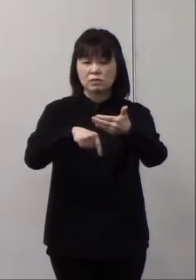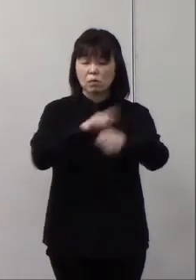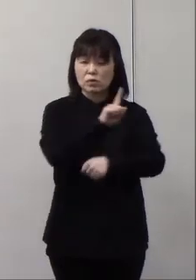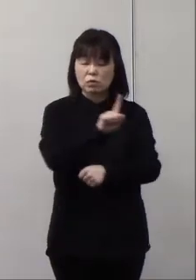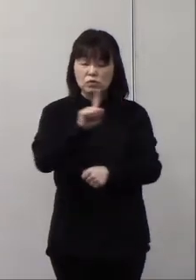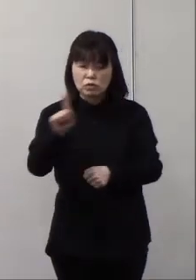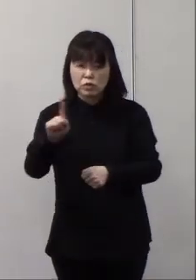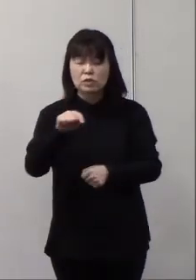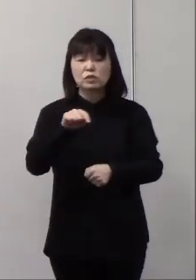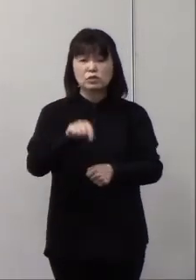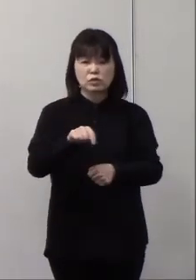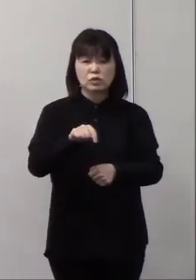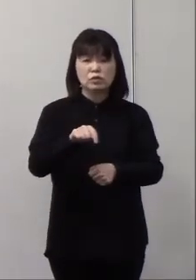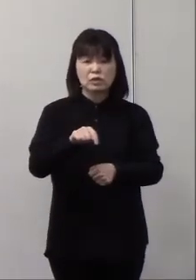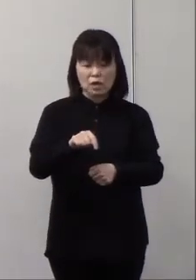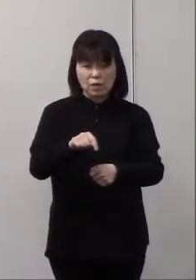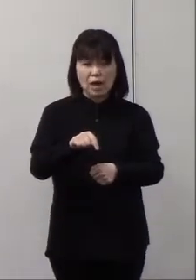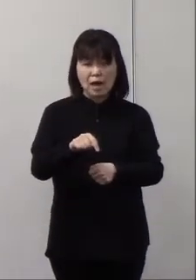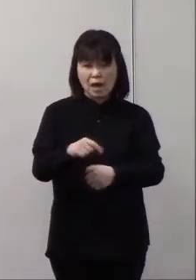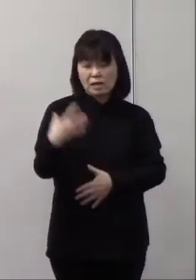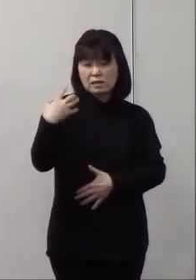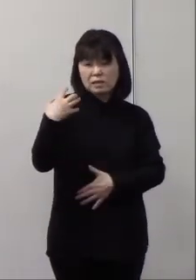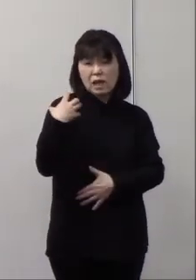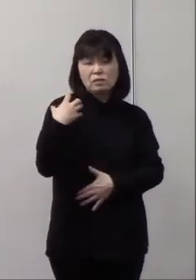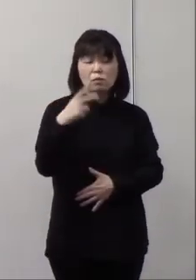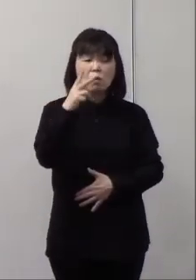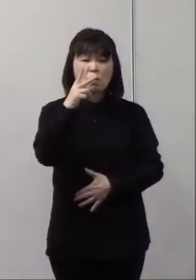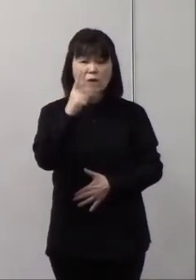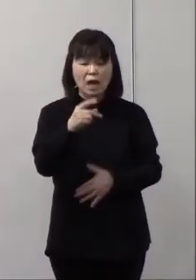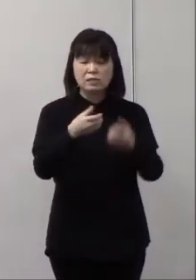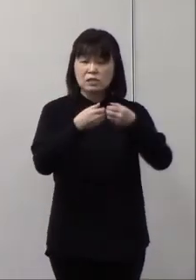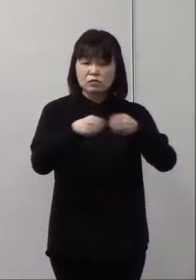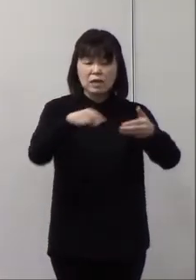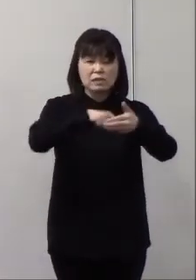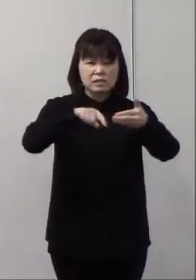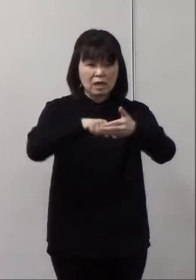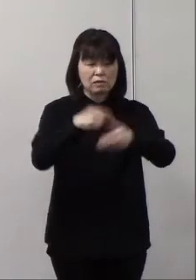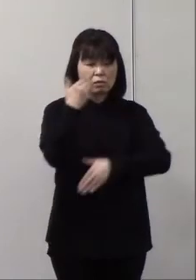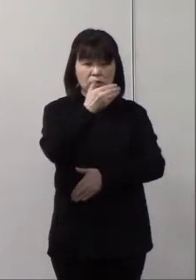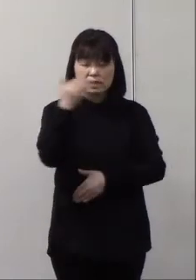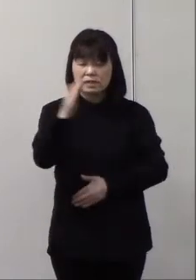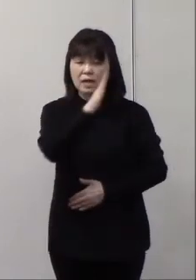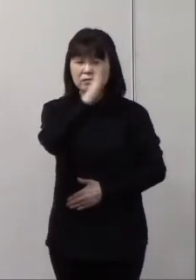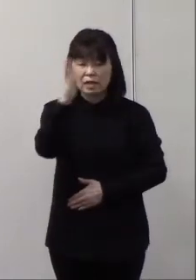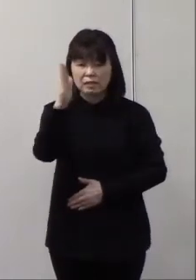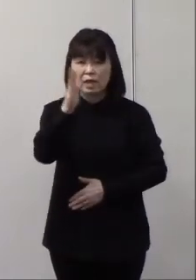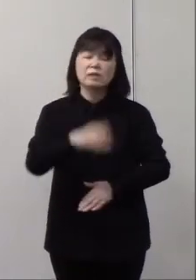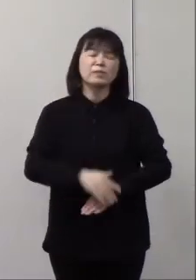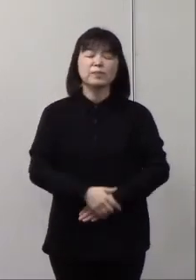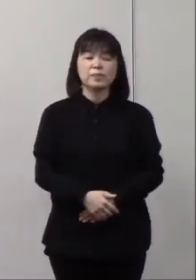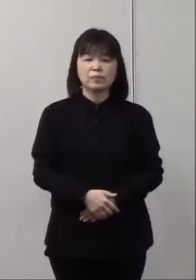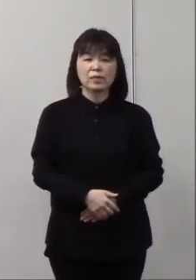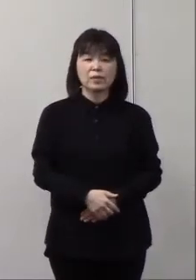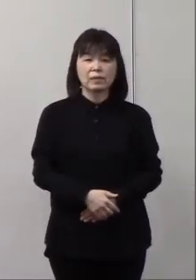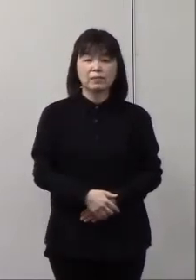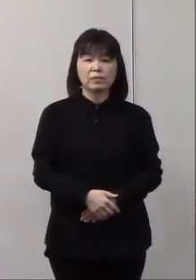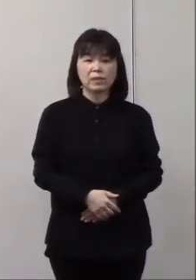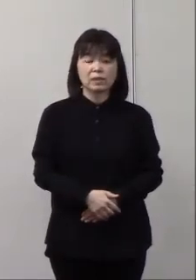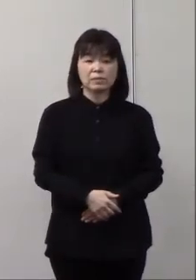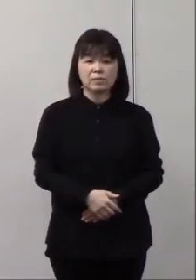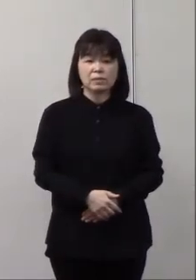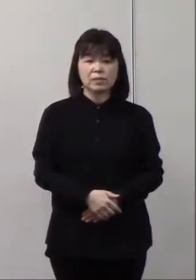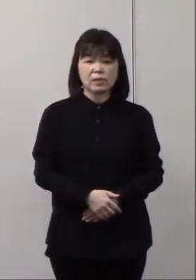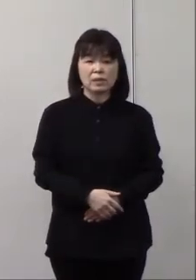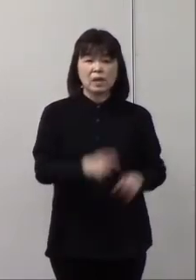またそれぞれ担当に詳しいことを聞いていただきたいと思いますけれども、この表の中ではですね、4ページ